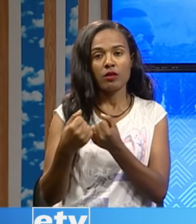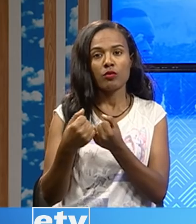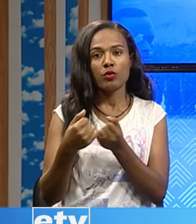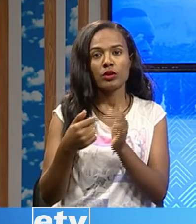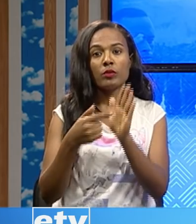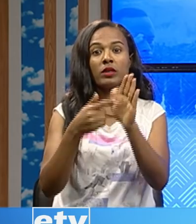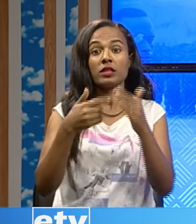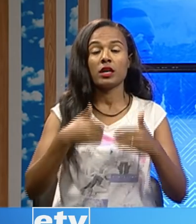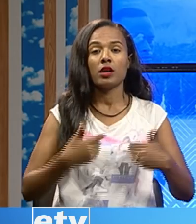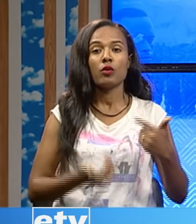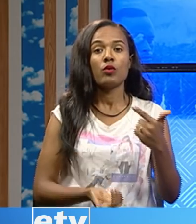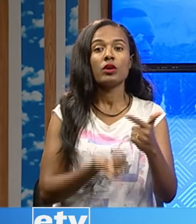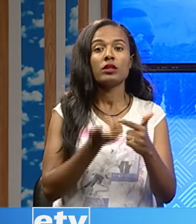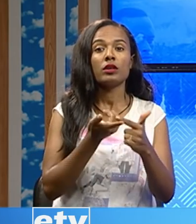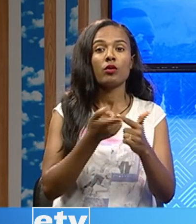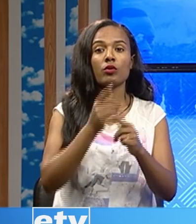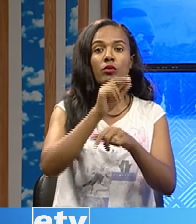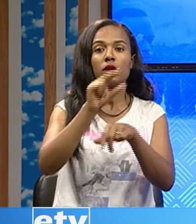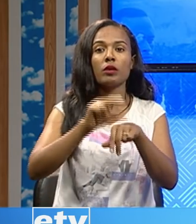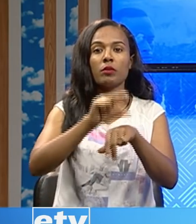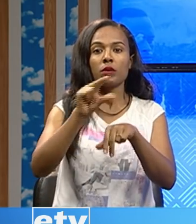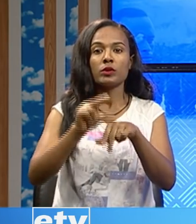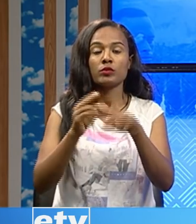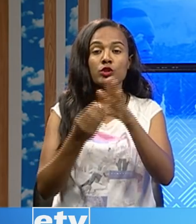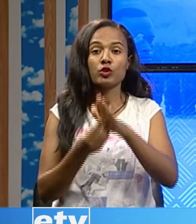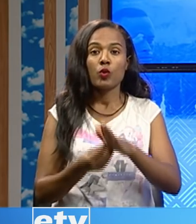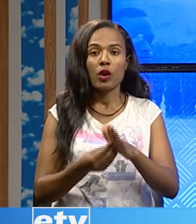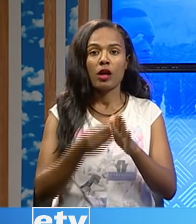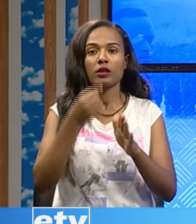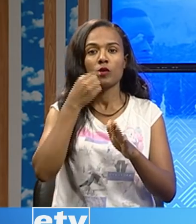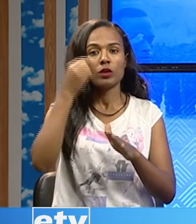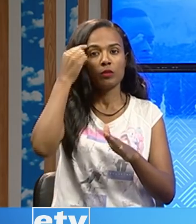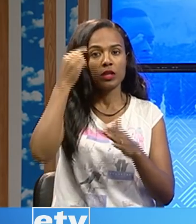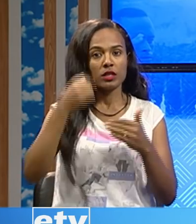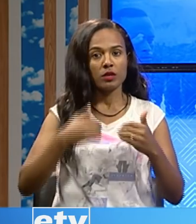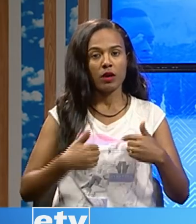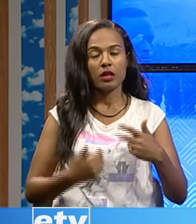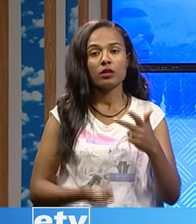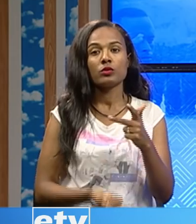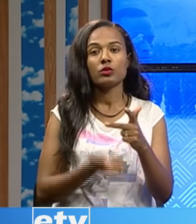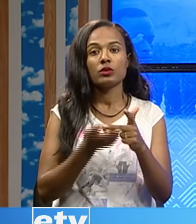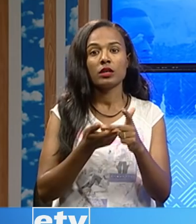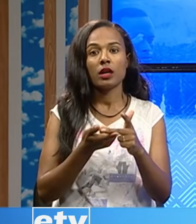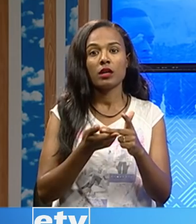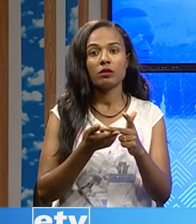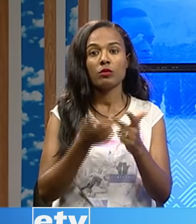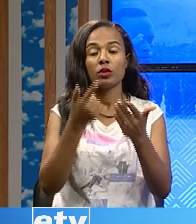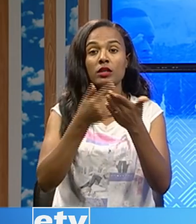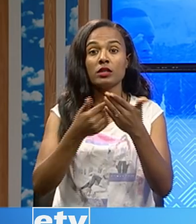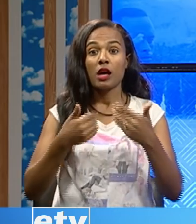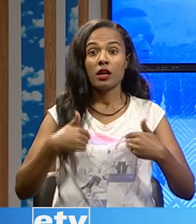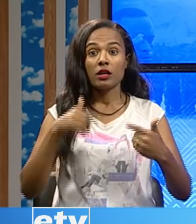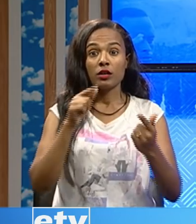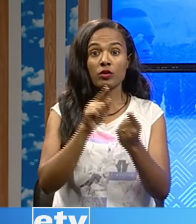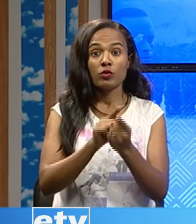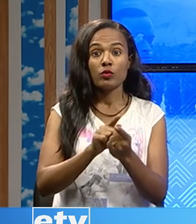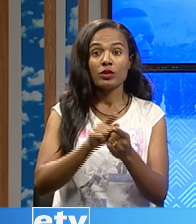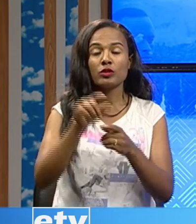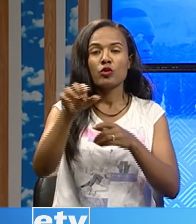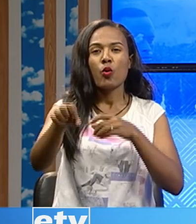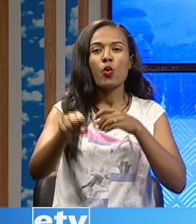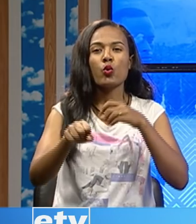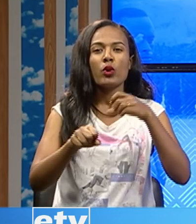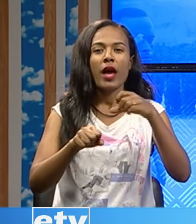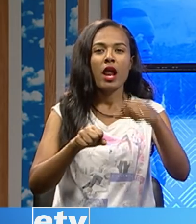አለ። ሁለተኛ ደግሞ የብሔር ብሔረሰቦች ጭቆና ብሎ የሚያስበው አካል አለ። ሶስተኛ ደግሞ እንደውም ያለን ግንኙነት ኮሎኒያል ነው ብሎ